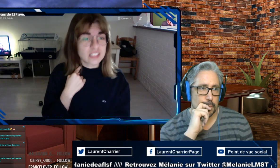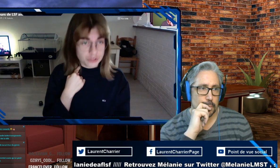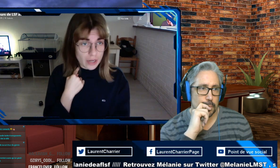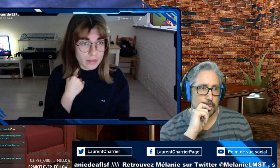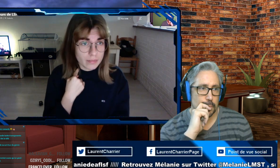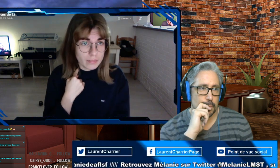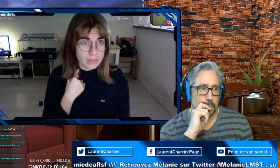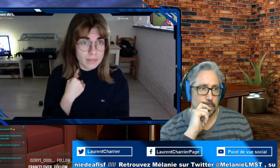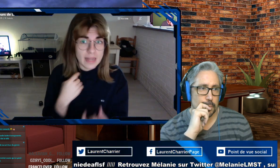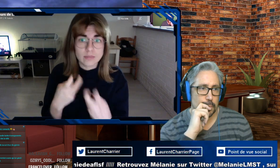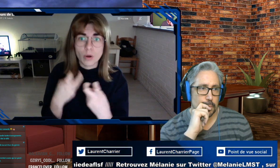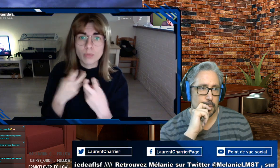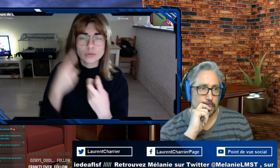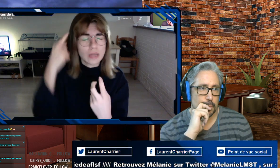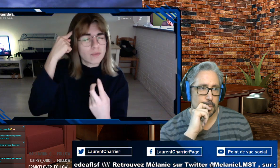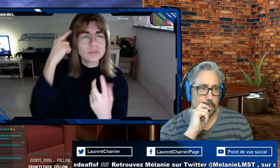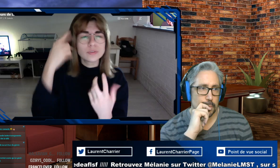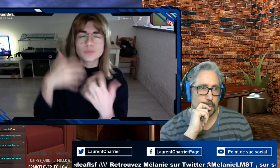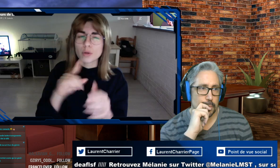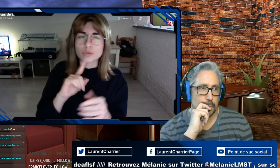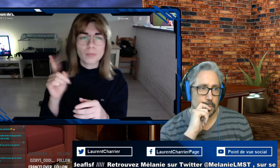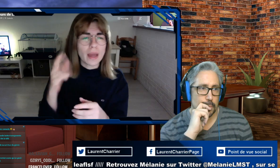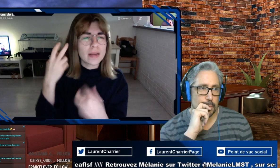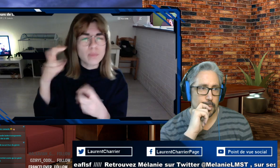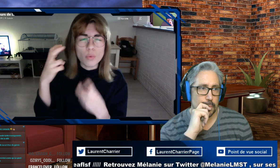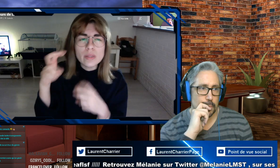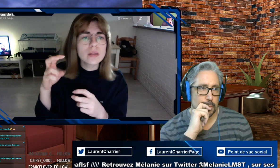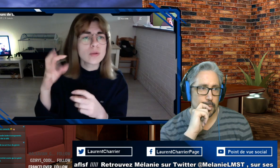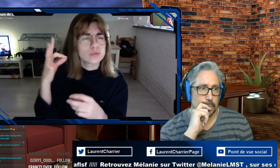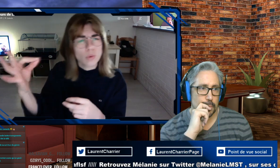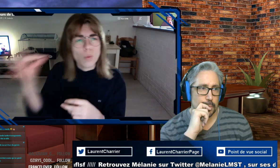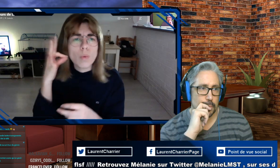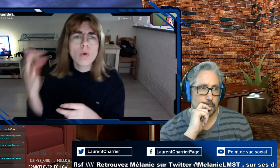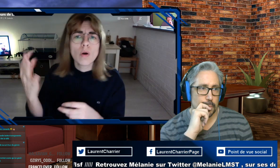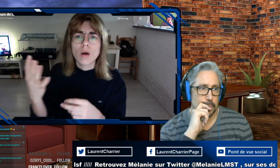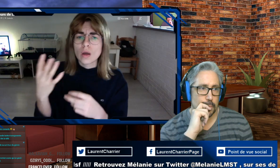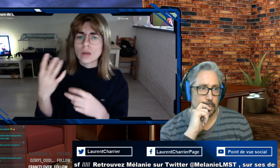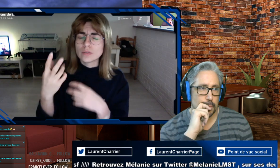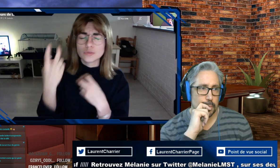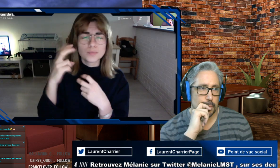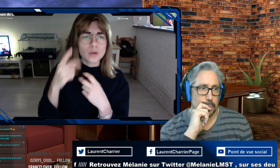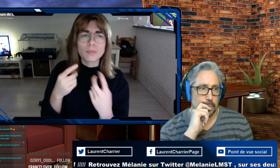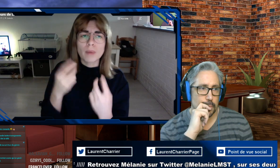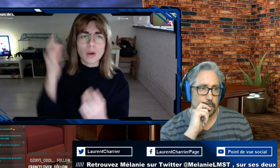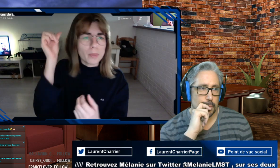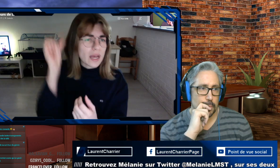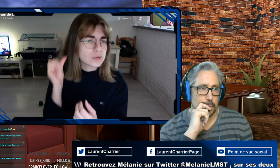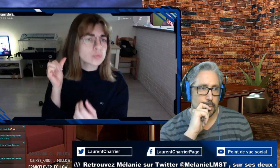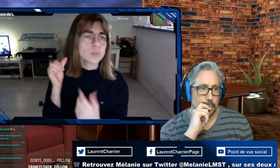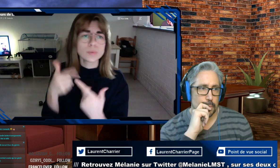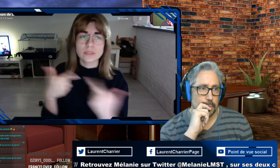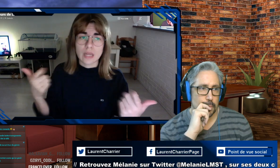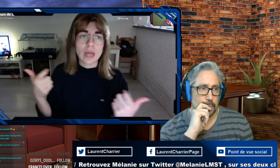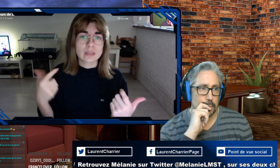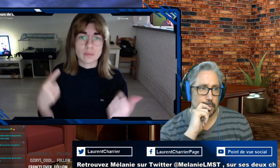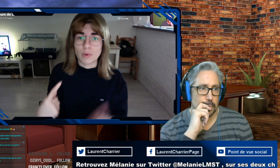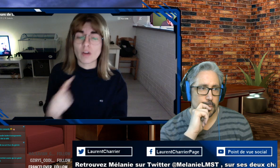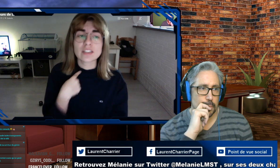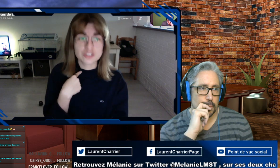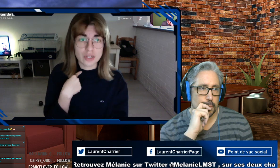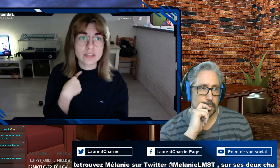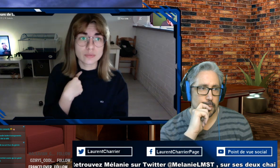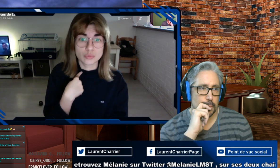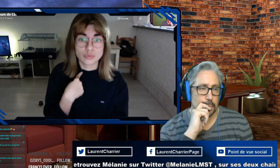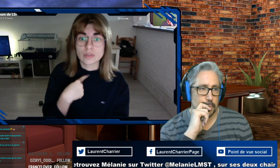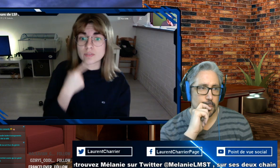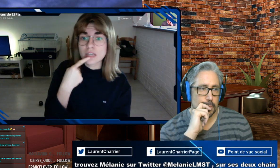peut avoir des échecs. Par exemple, le cerveau ne supporte pas les bruits, le son, ne supporte pas l'opération, etc. Ça peut avoir